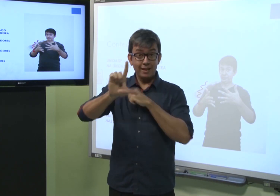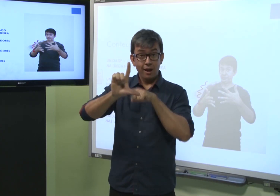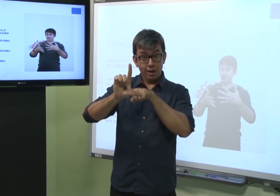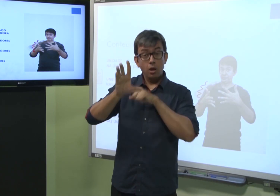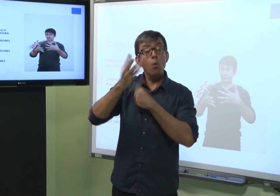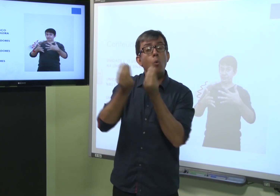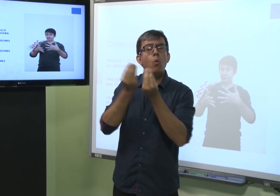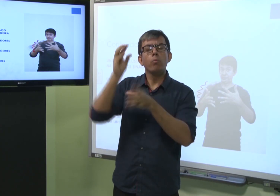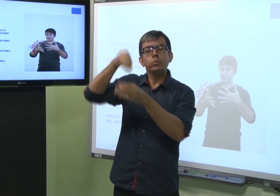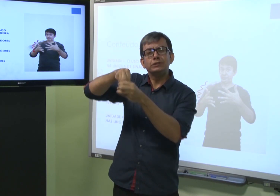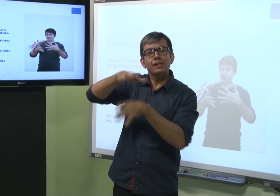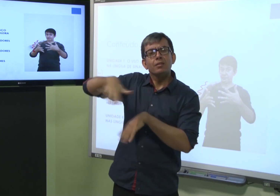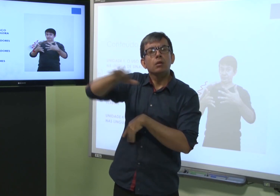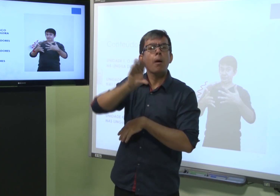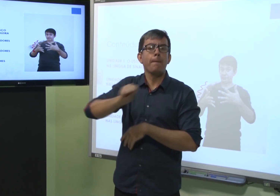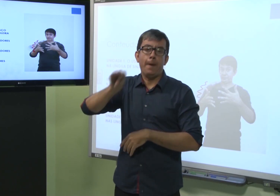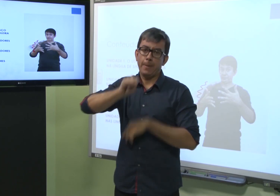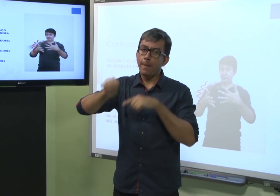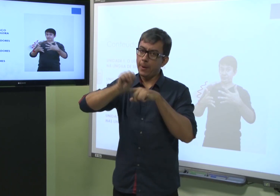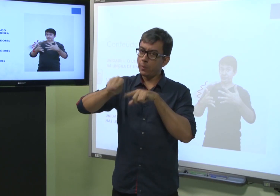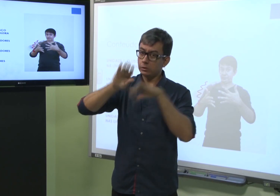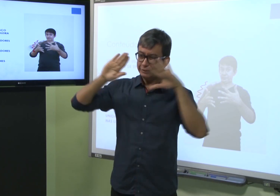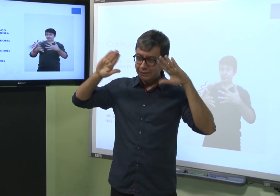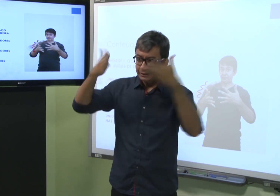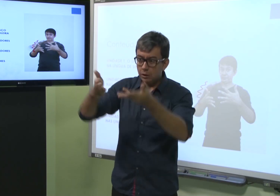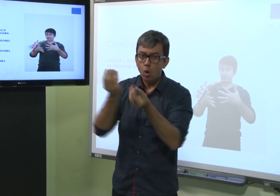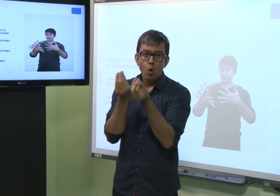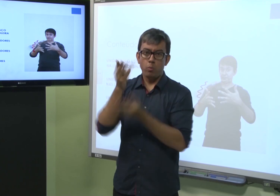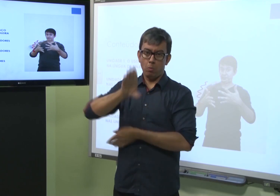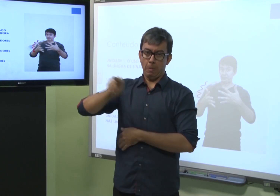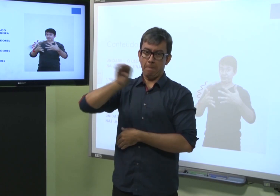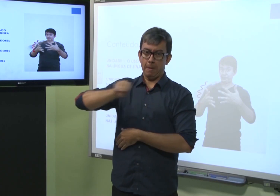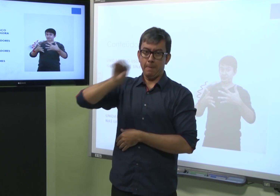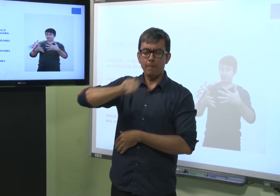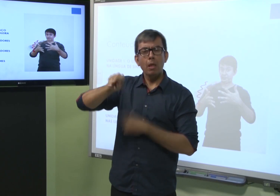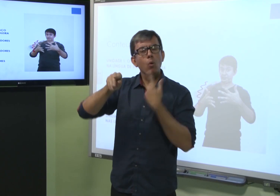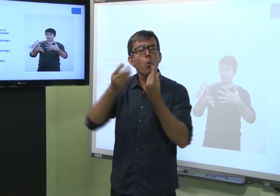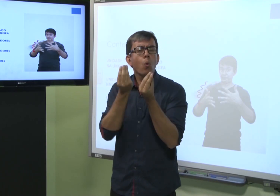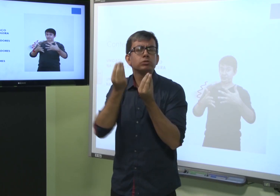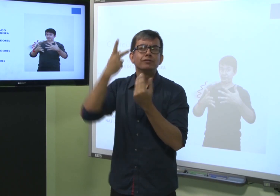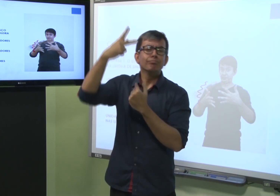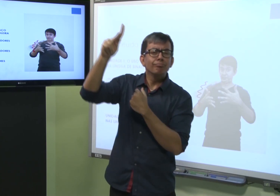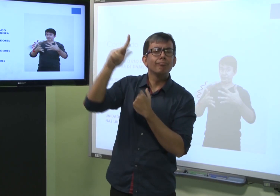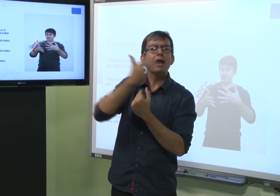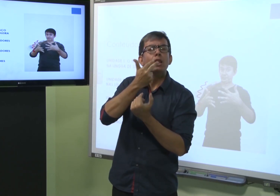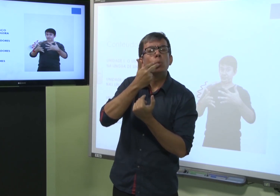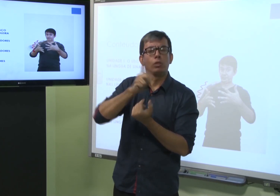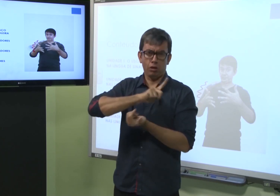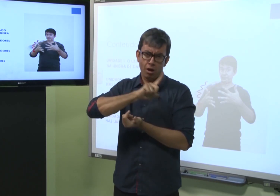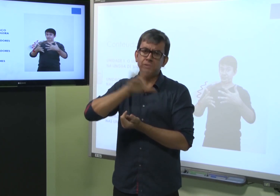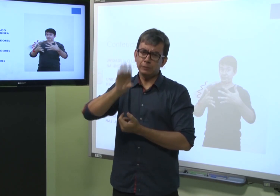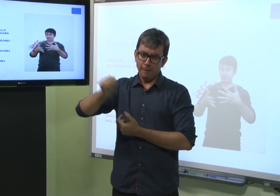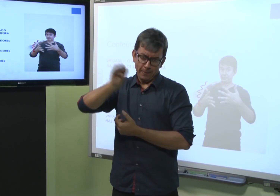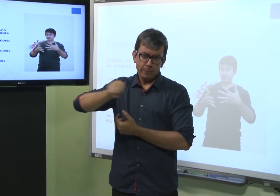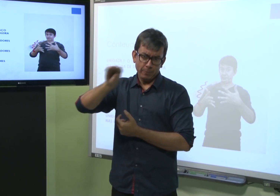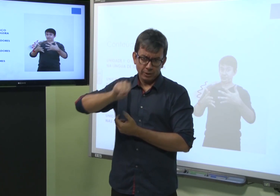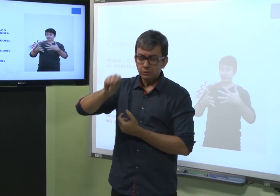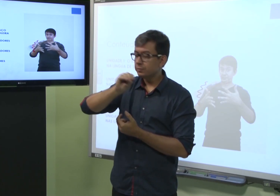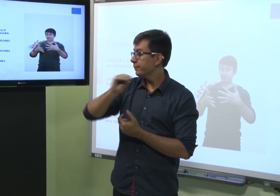unidade 2, eu irei falar sobre os classificadores nas línguas faladas. Como que ocorre esses